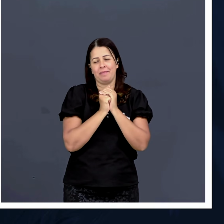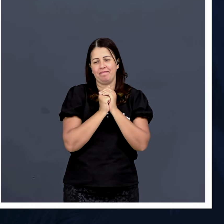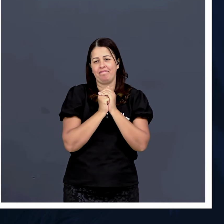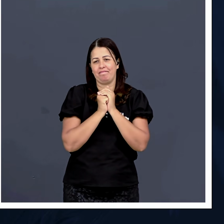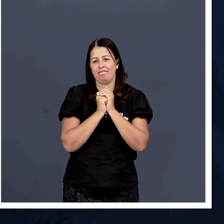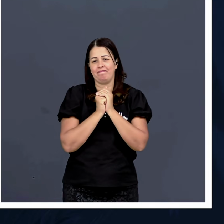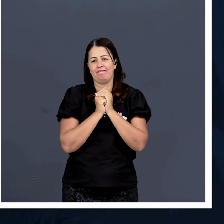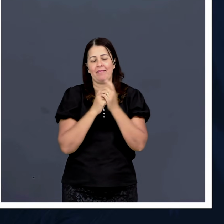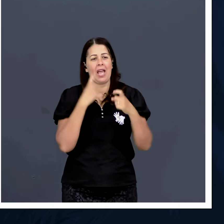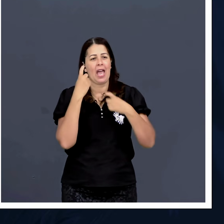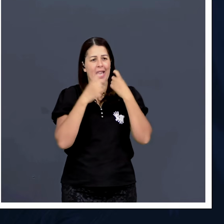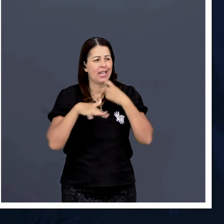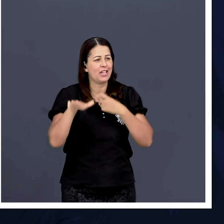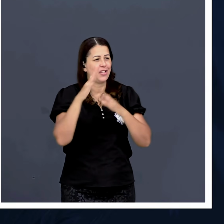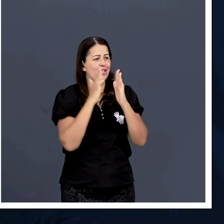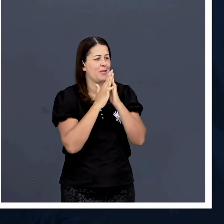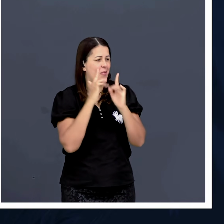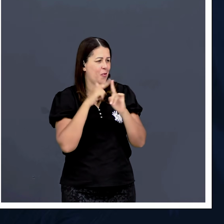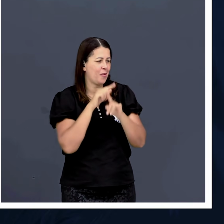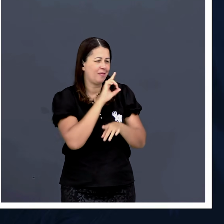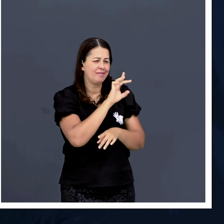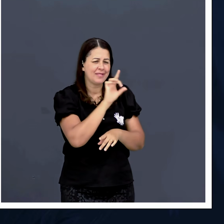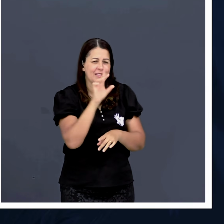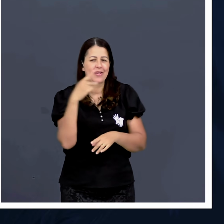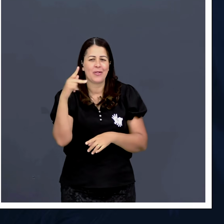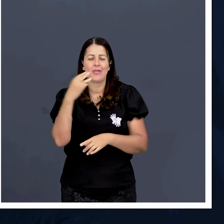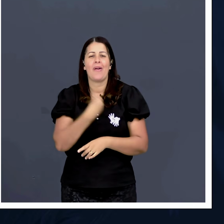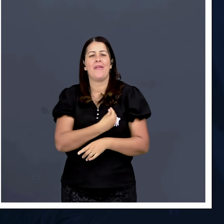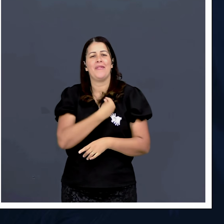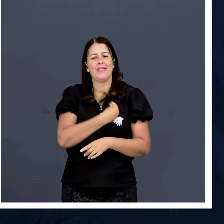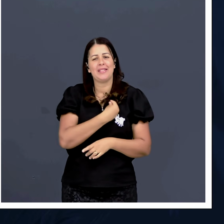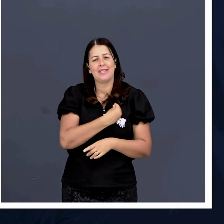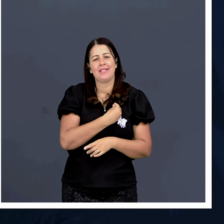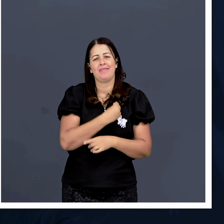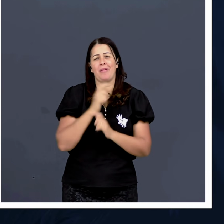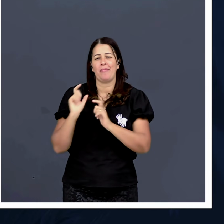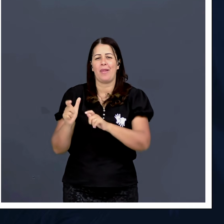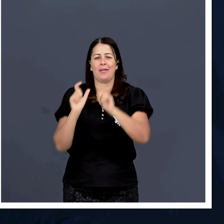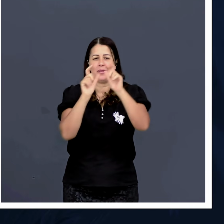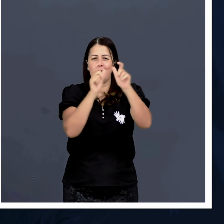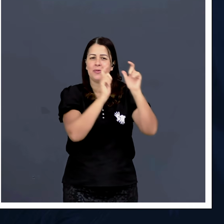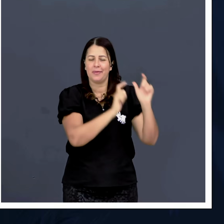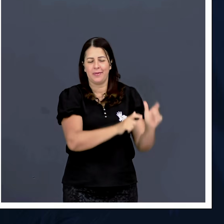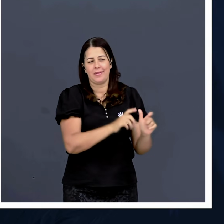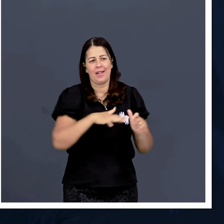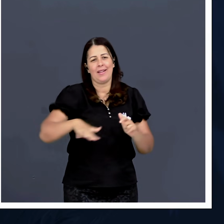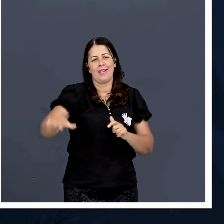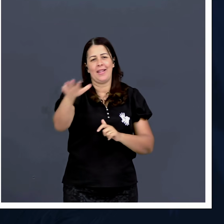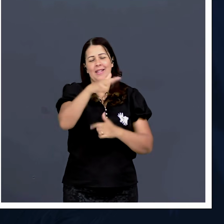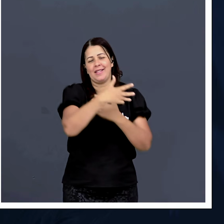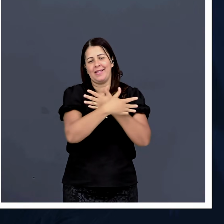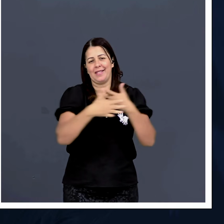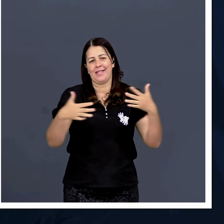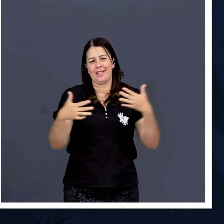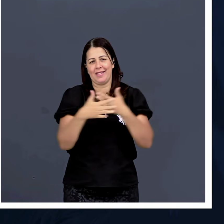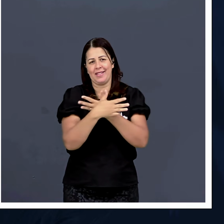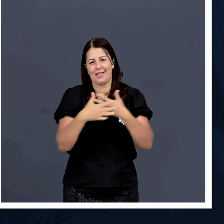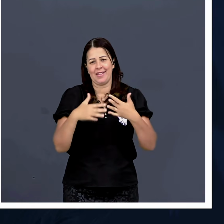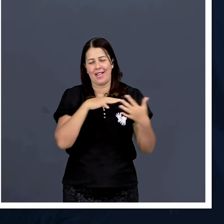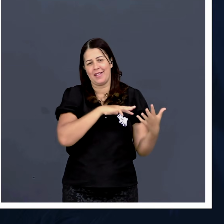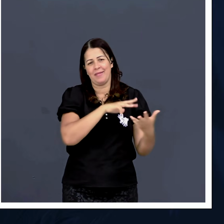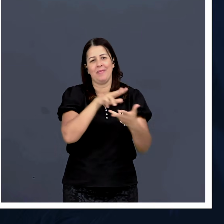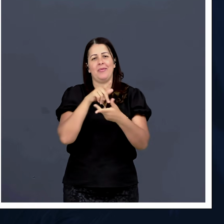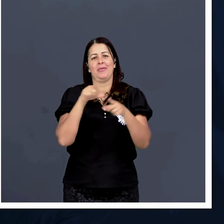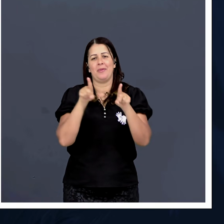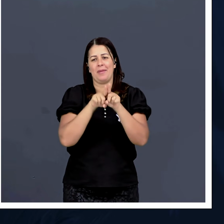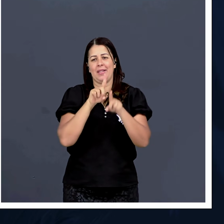que se preocupa demais com a sua vida em todos os ambientes dessa cidade e dessa terra.